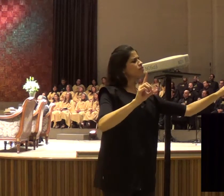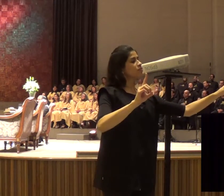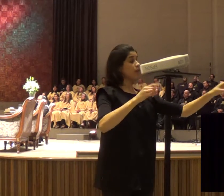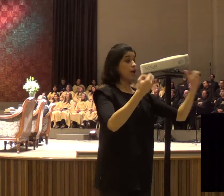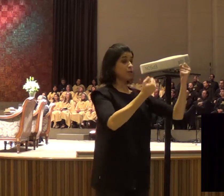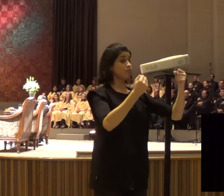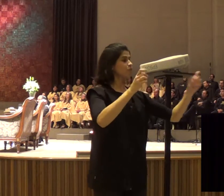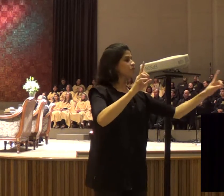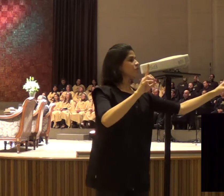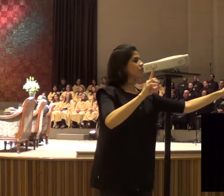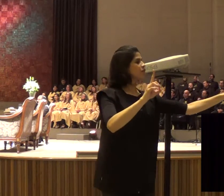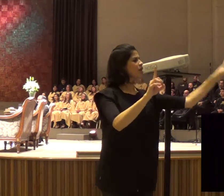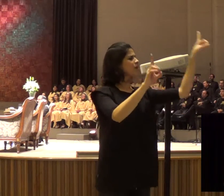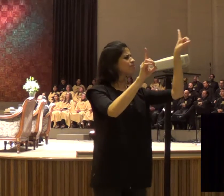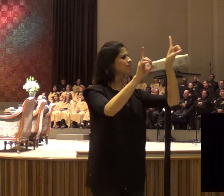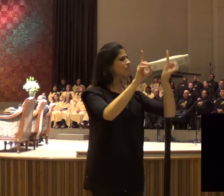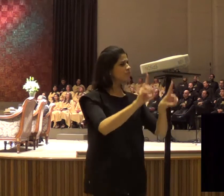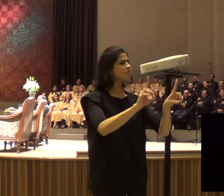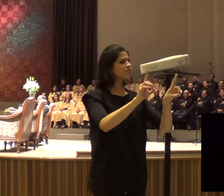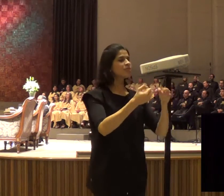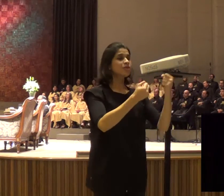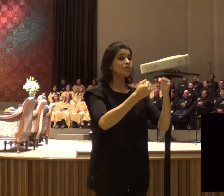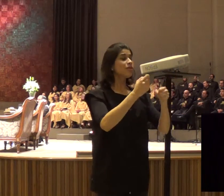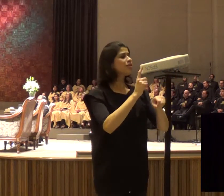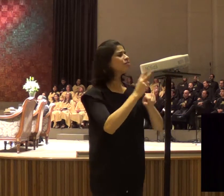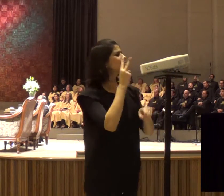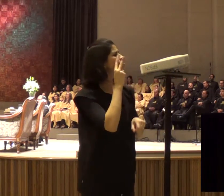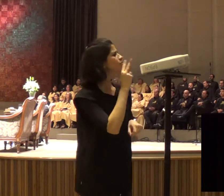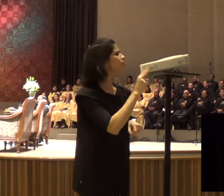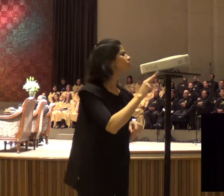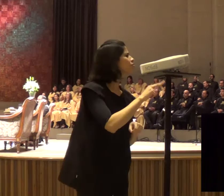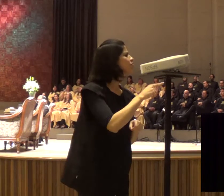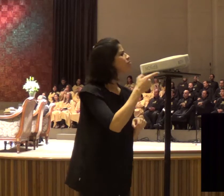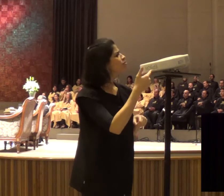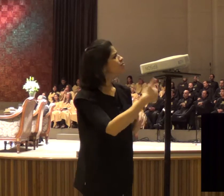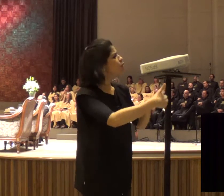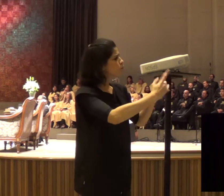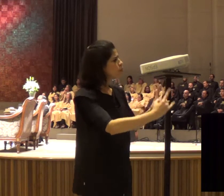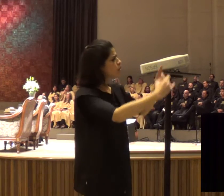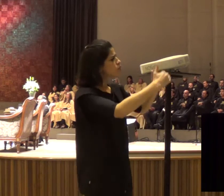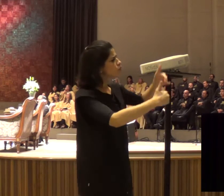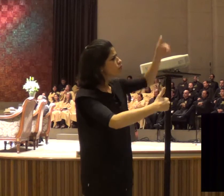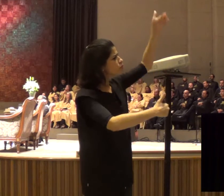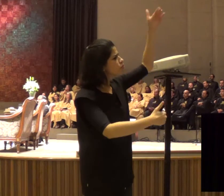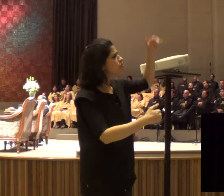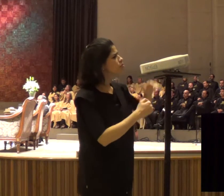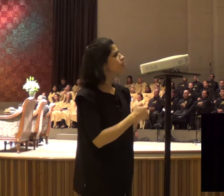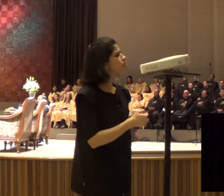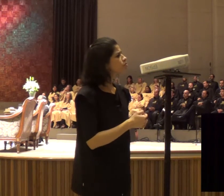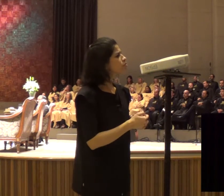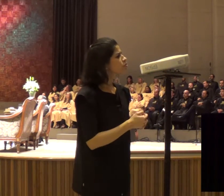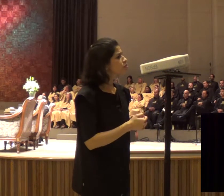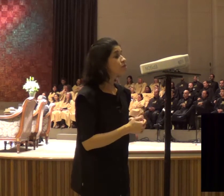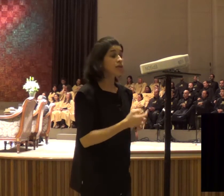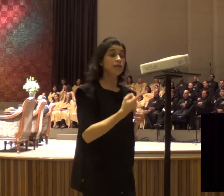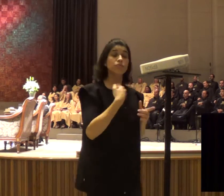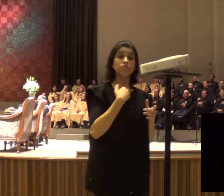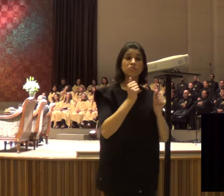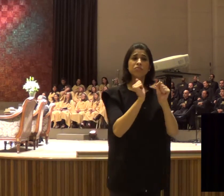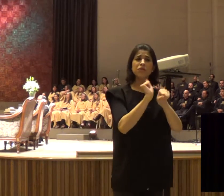aí eu estava esperando ela, ali na frente da porta, da Receita Federal, e ela iria passar com o carro, um pouquinho antes dela